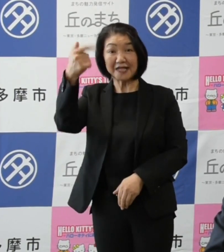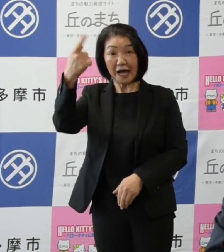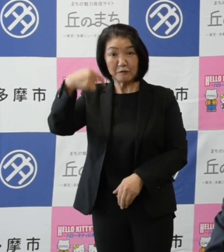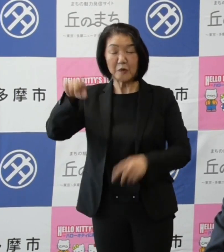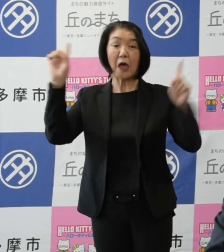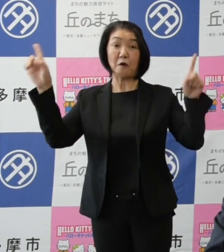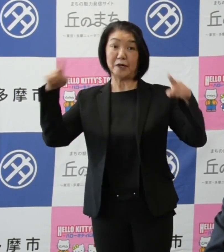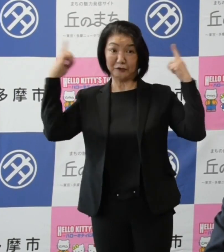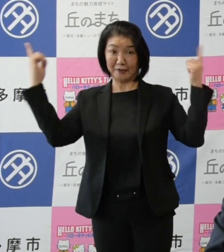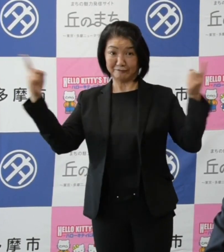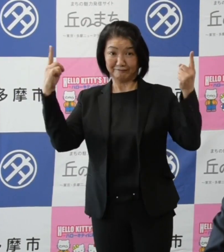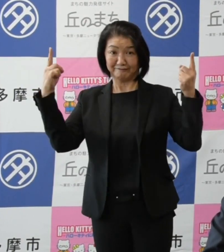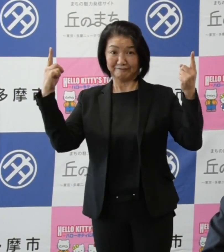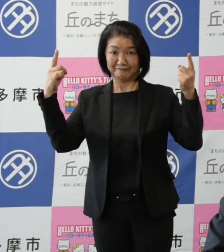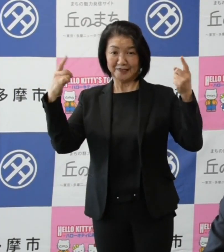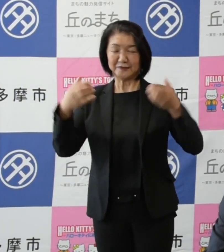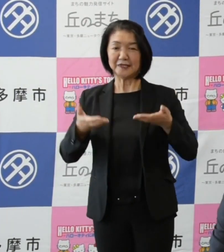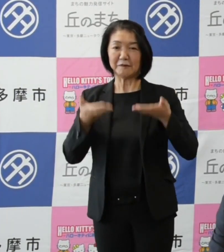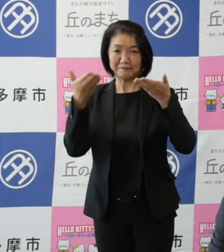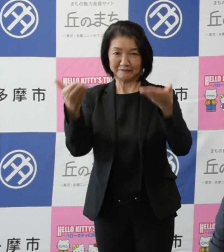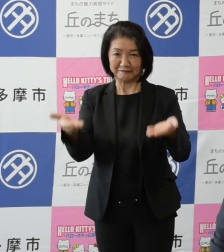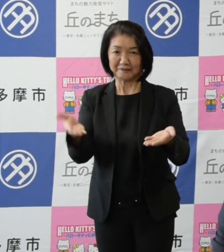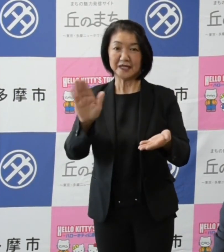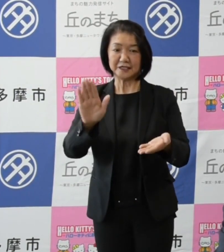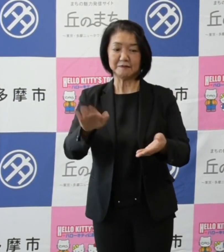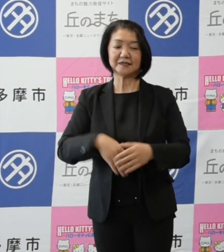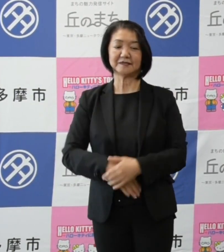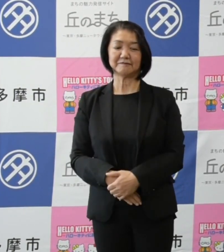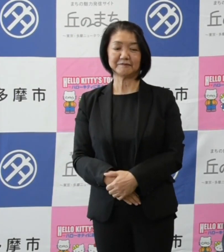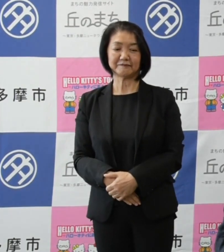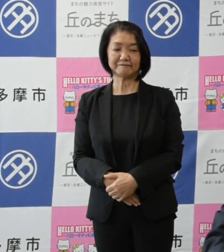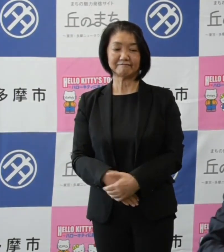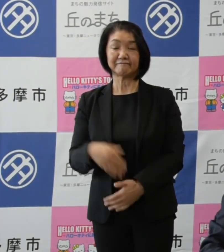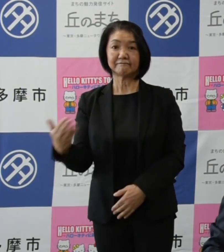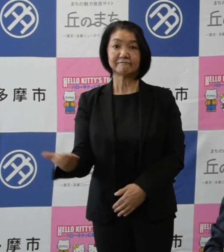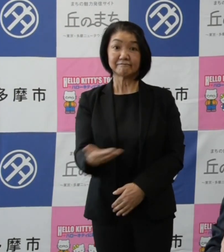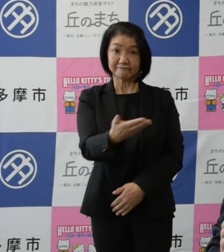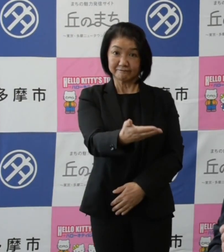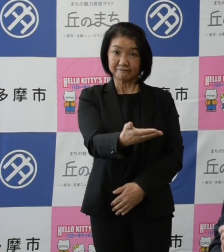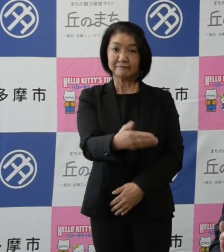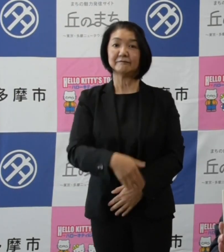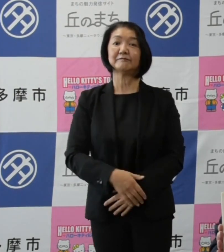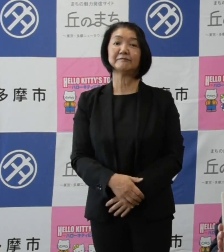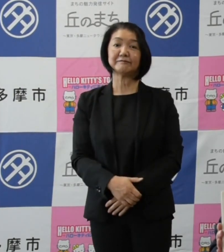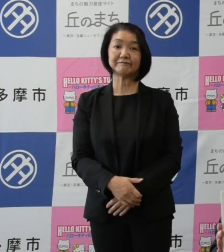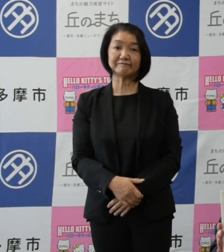どについてご紹介します。まずこのフリップをご覧ください。